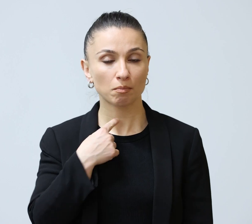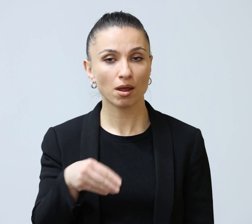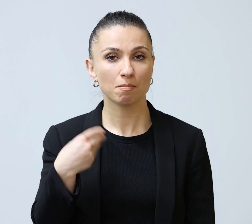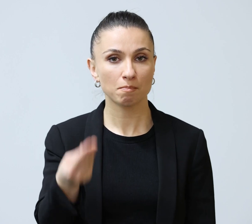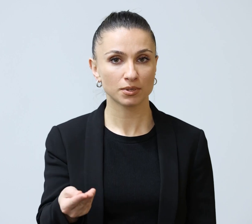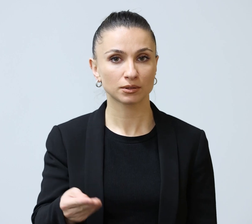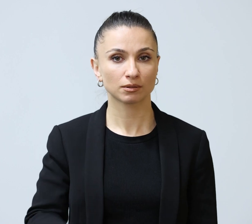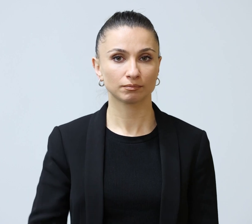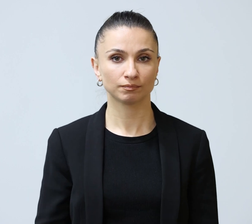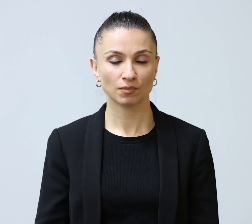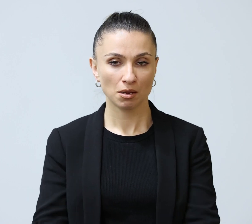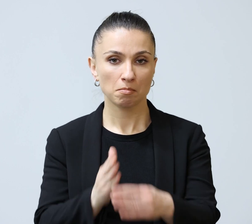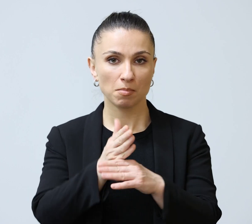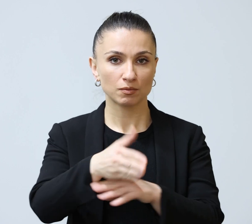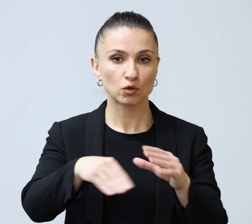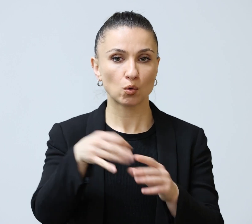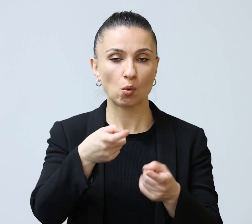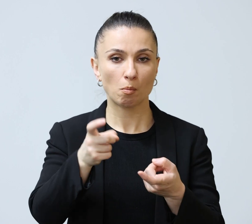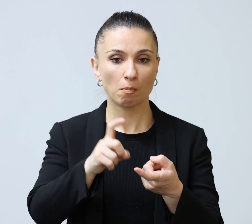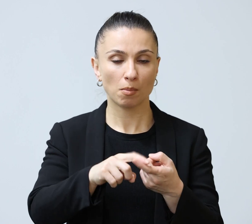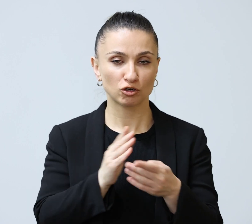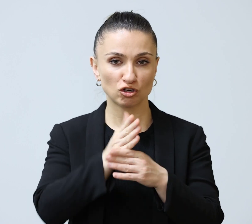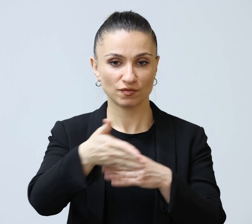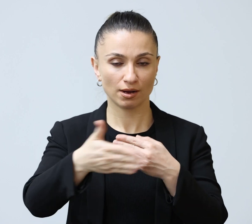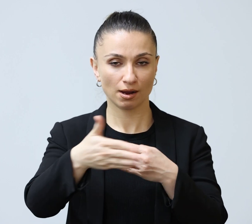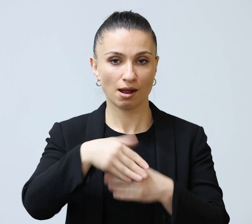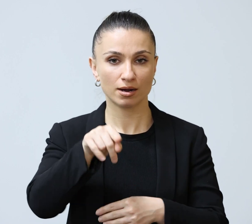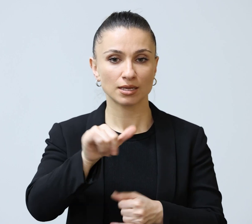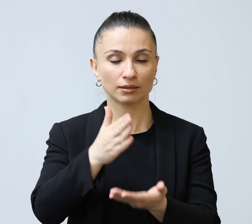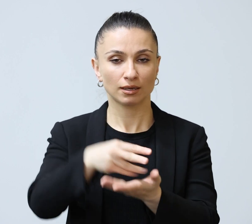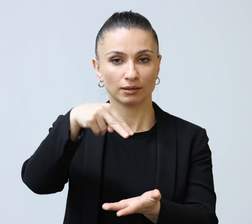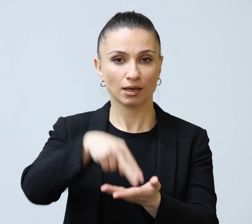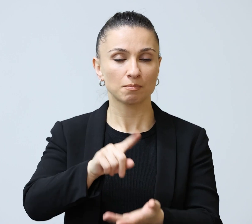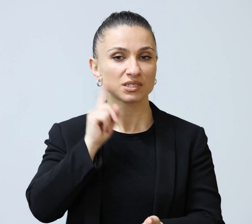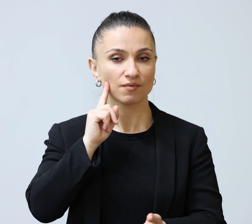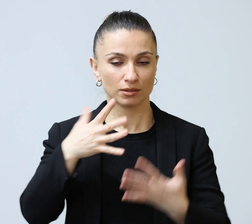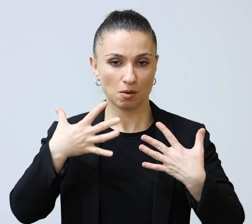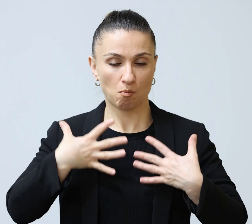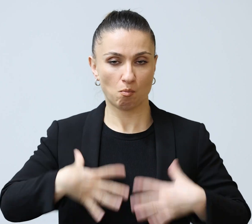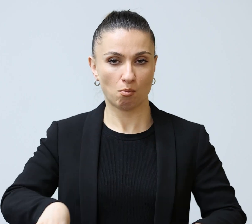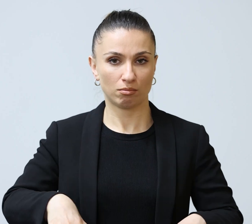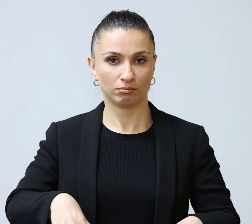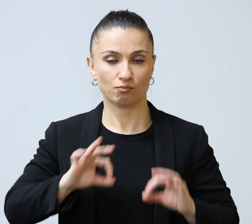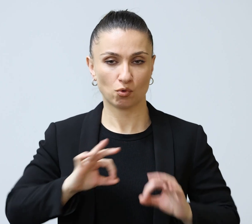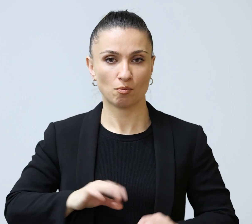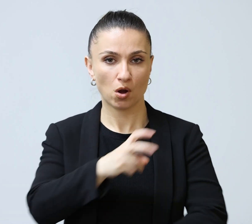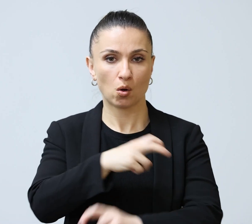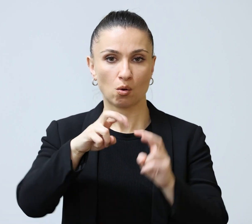անդամը։ Եթե ընտրատեղամասի մուտքի դռան մոտ լինեն նաև այլ ընտրողներ, սպասիր քո հերթին։ Հանձնաժողովի անդամը կստուգի